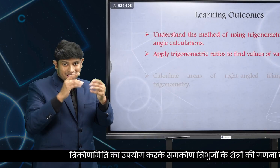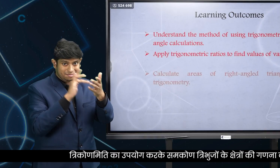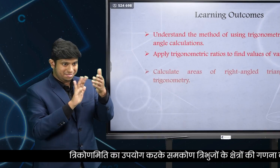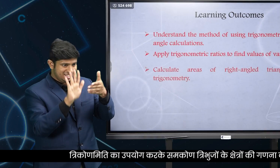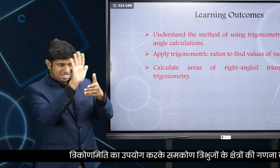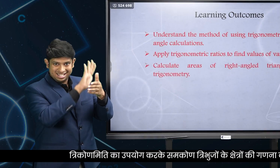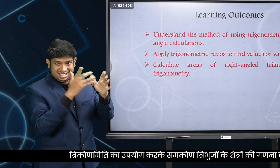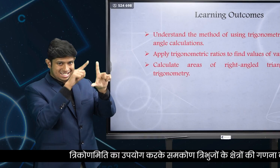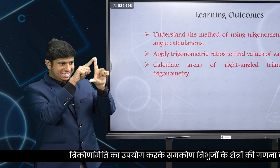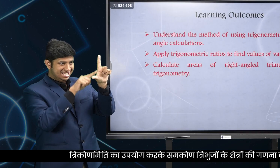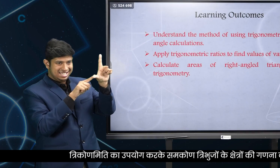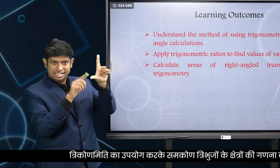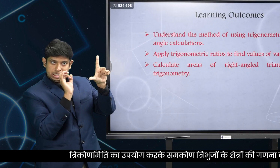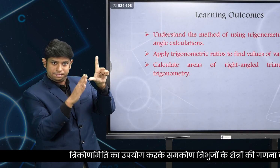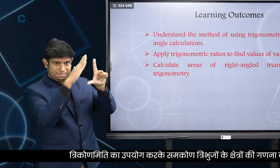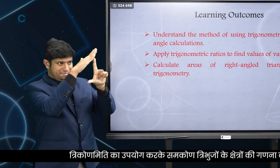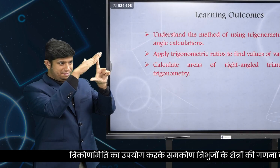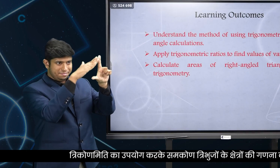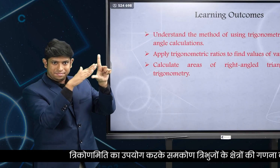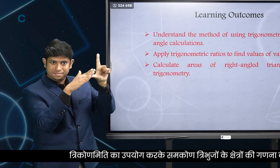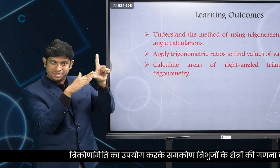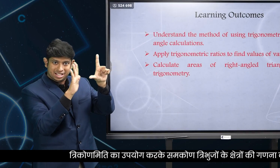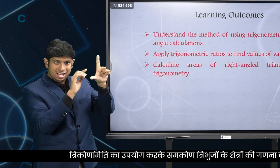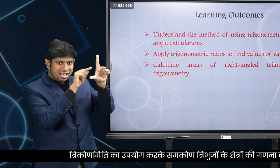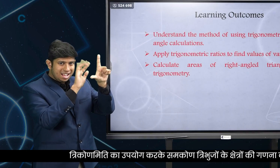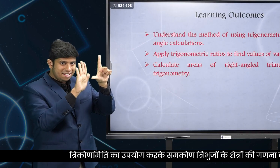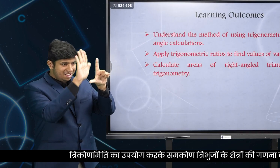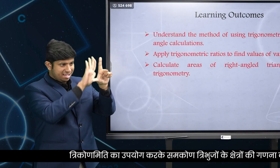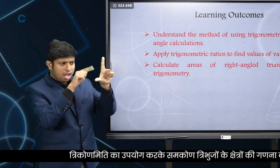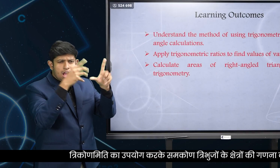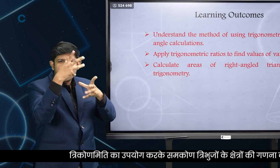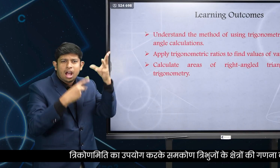त्रिकोणमिति का उपयोग करके समकोण त्रिभुजों के क्षेत्रों की गणना करें।